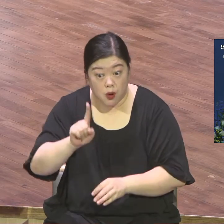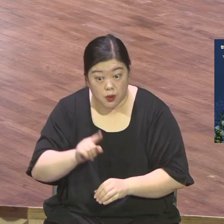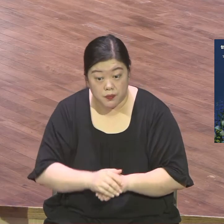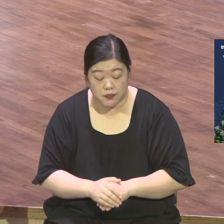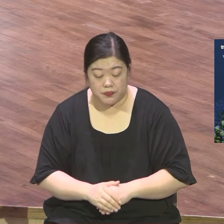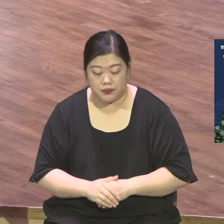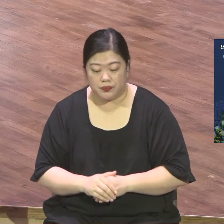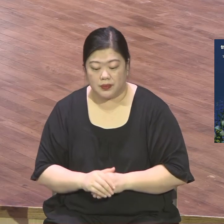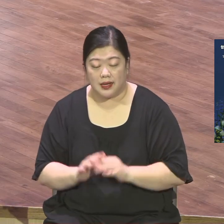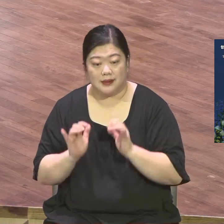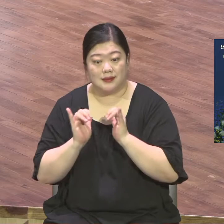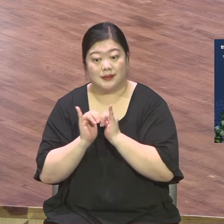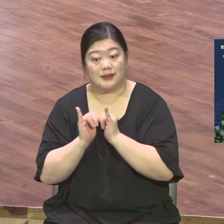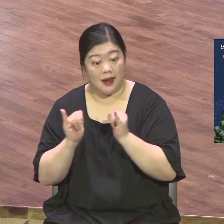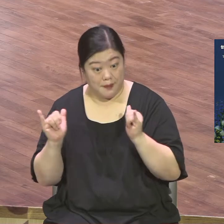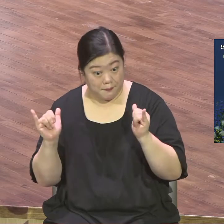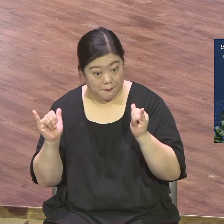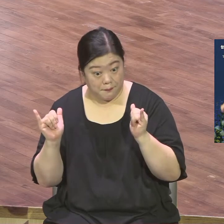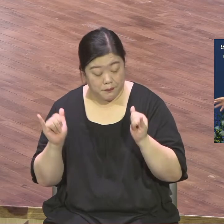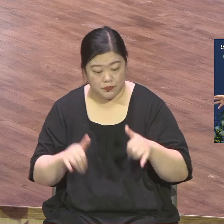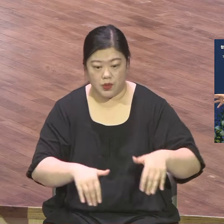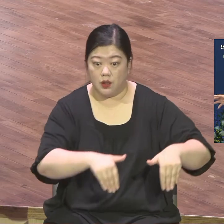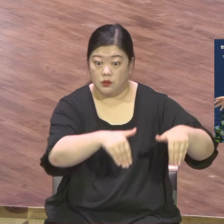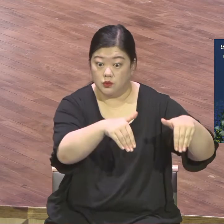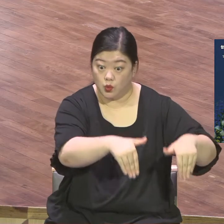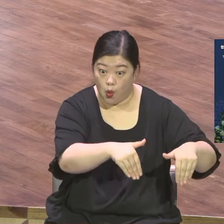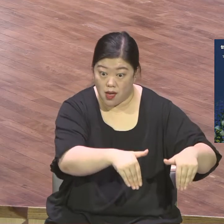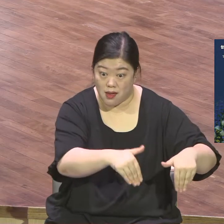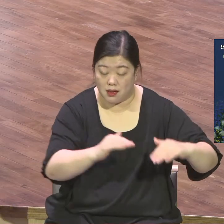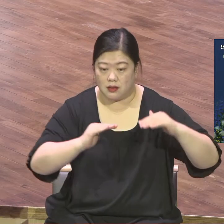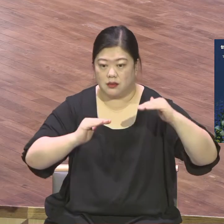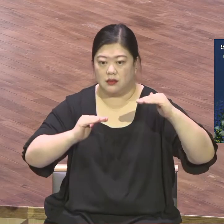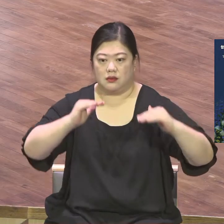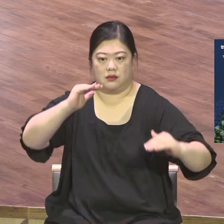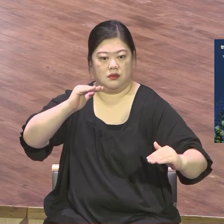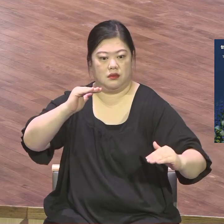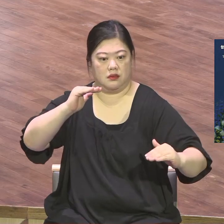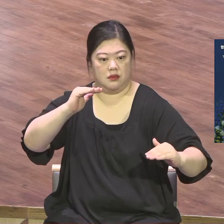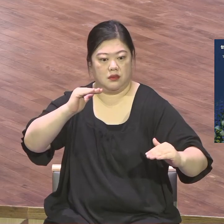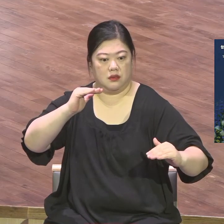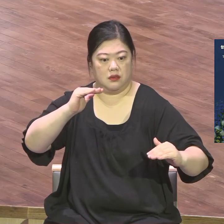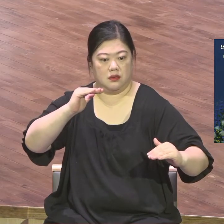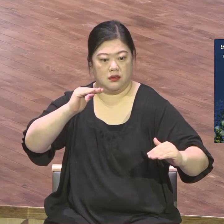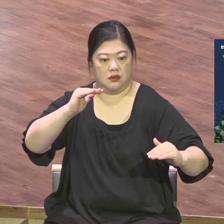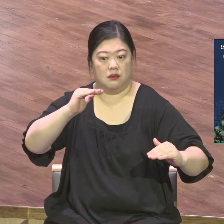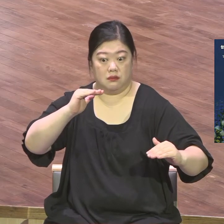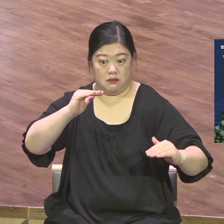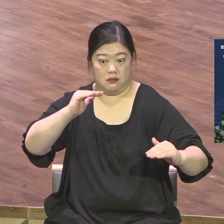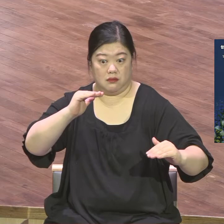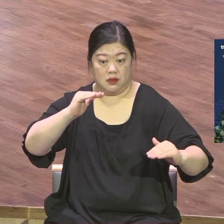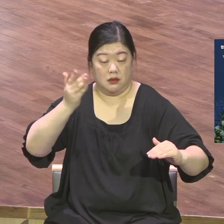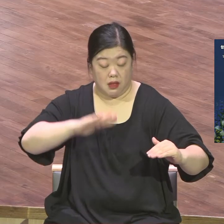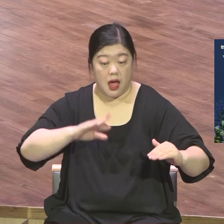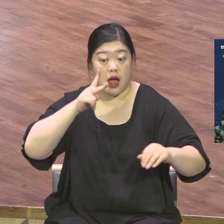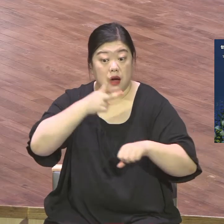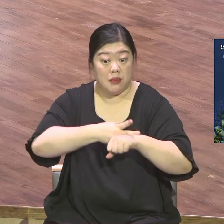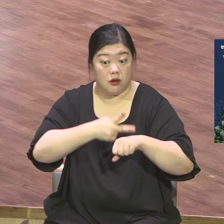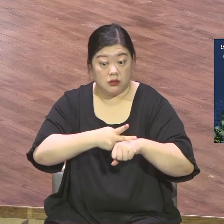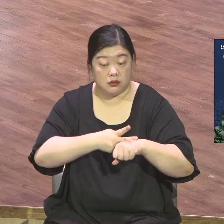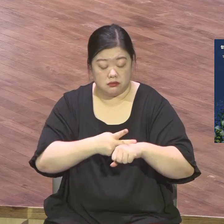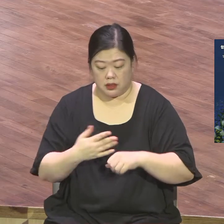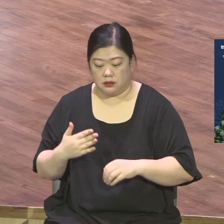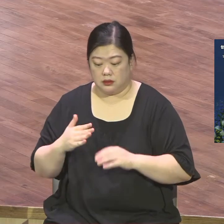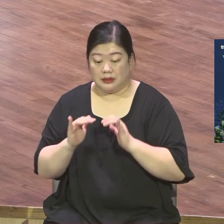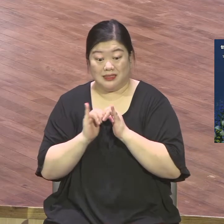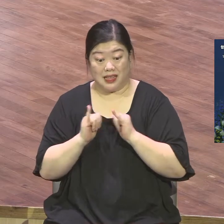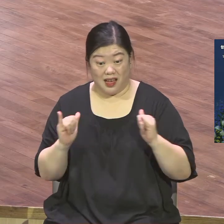아니에요. 노예는 물건이에요. 주인의 재산 중에 하나예요. 그런데 바울은 그렇게 안 봤어요. 하나님 형상으로